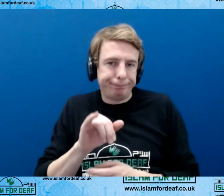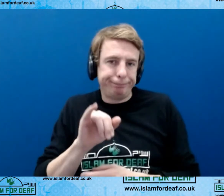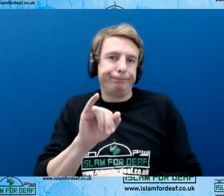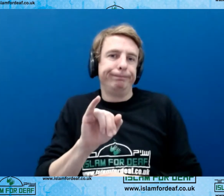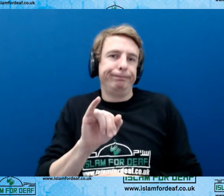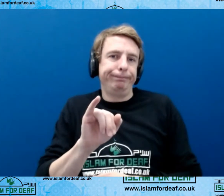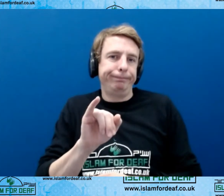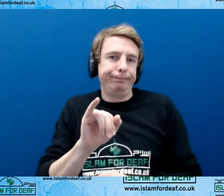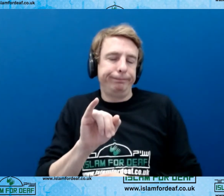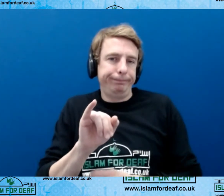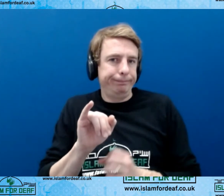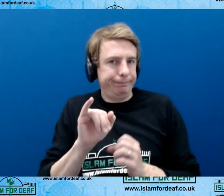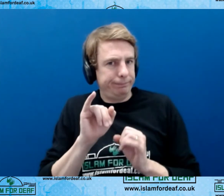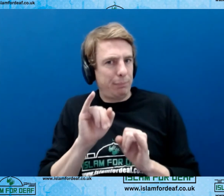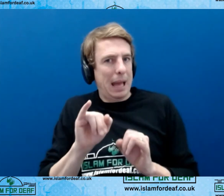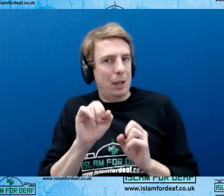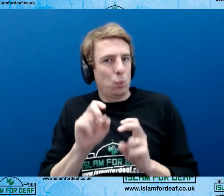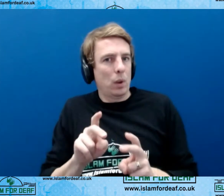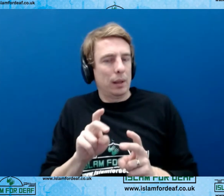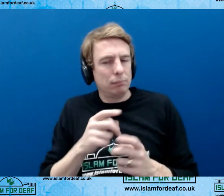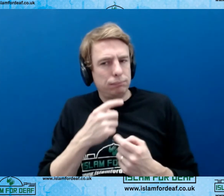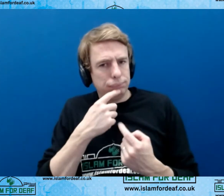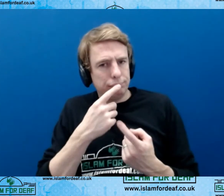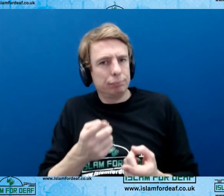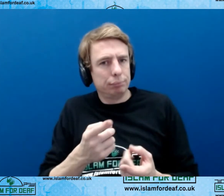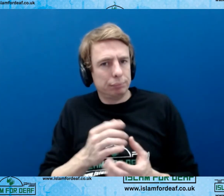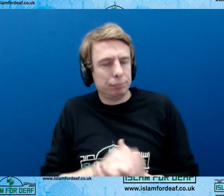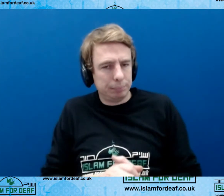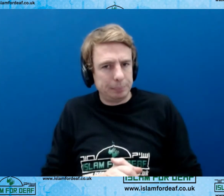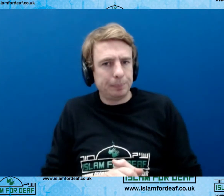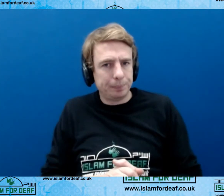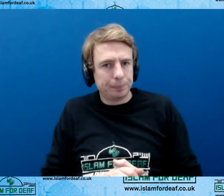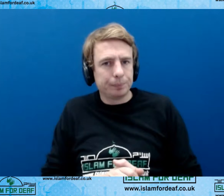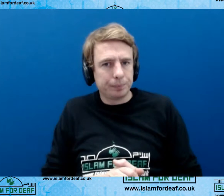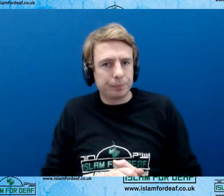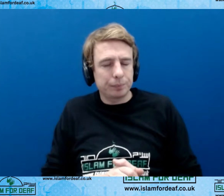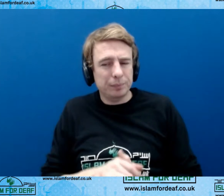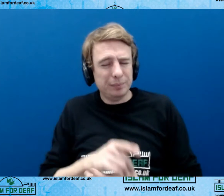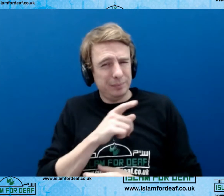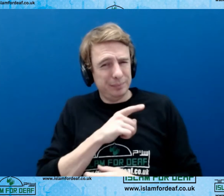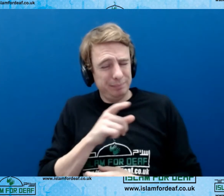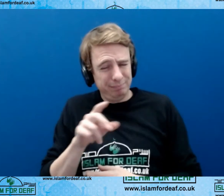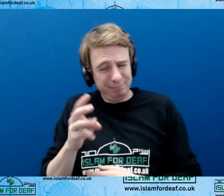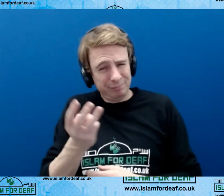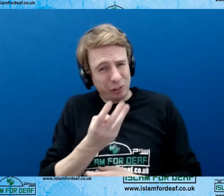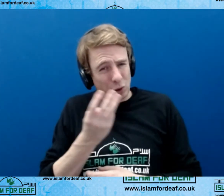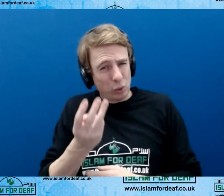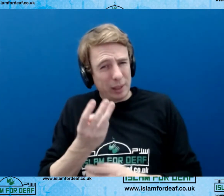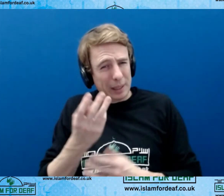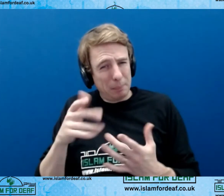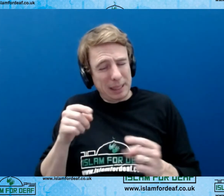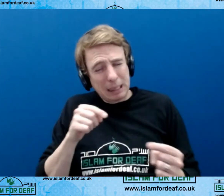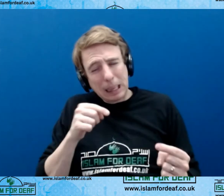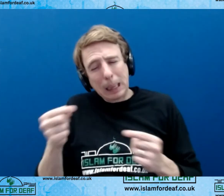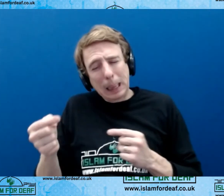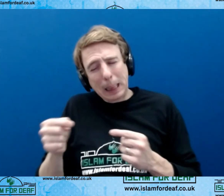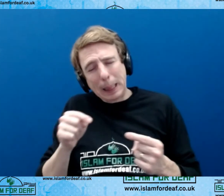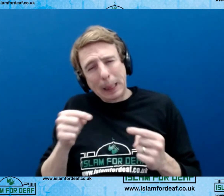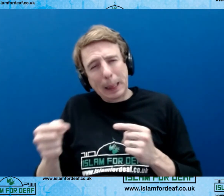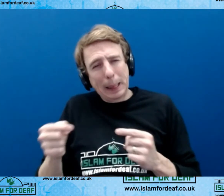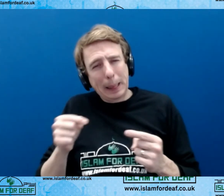لا يذكر إلا بالخير. In conflict to the Prophet, peace and blessings be upon him, who is only mentioned in